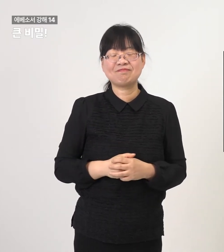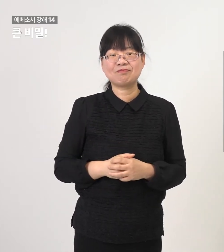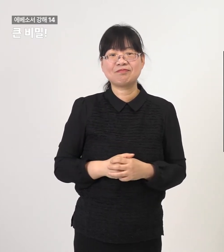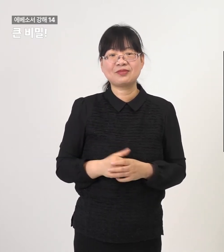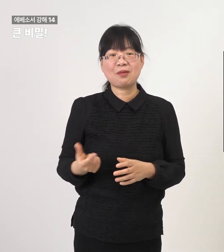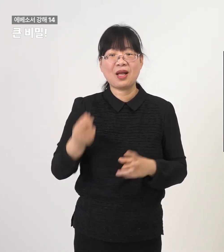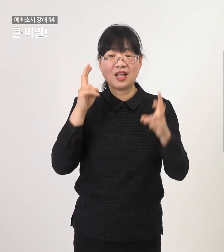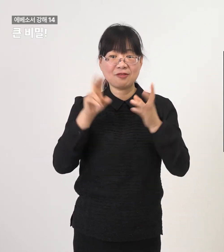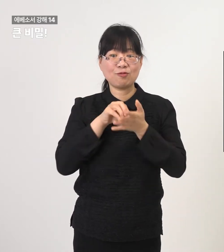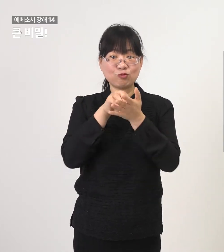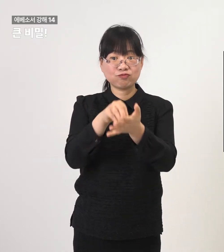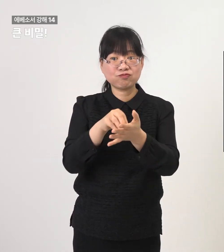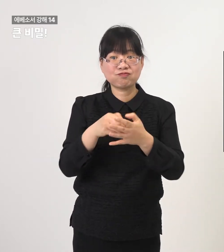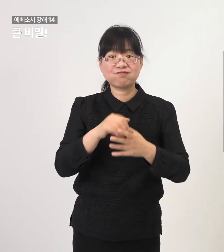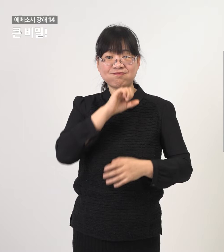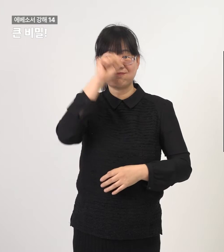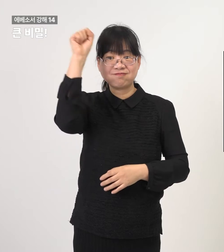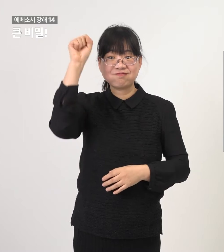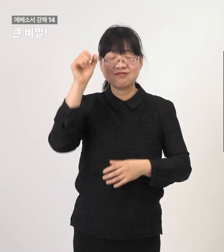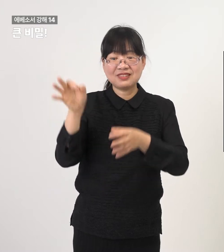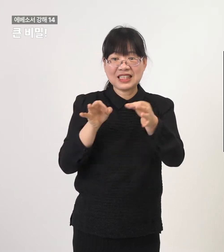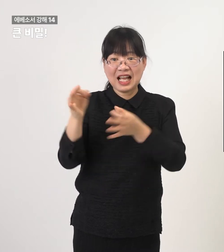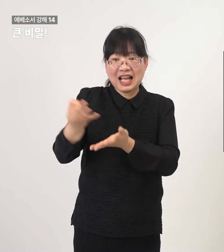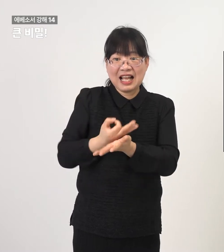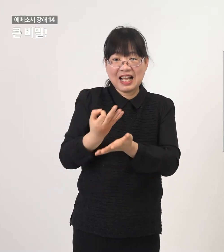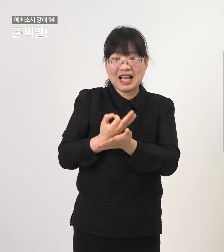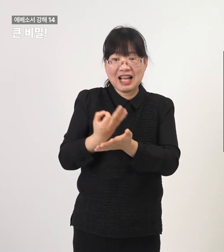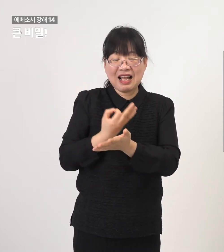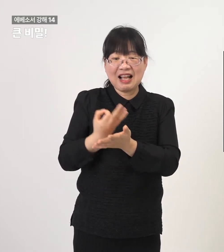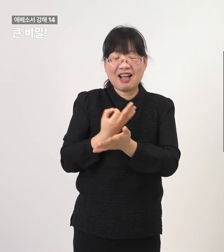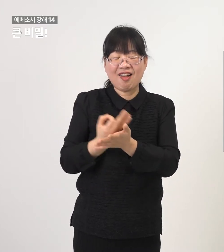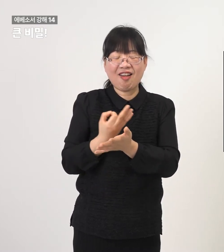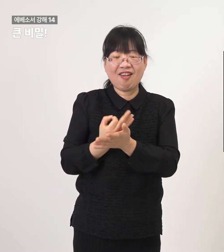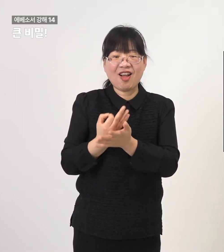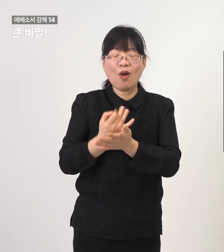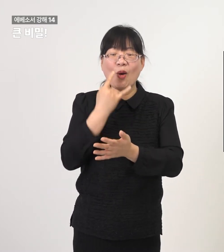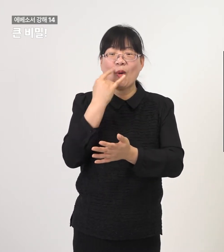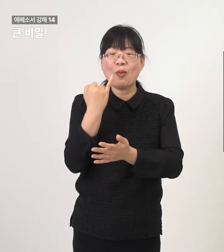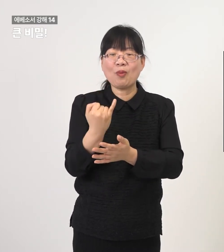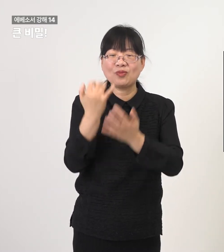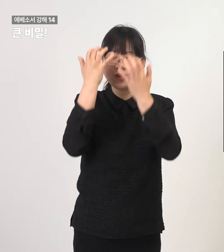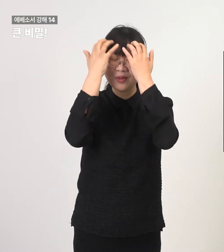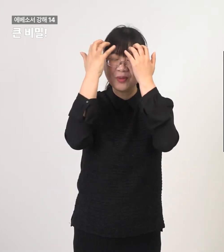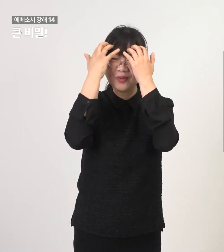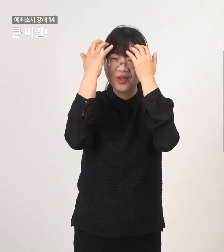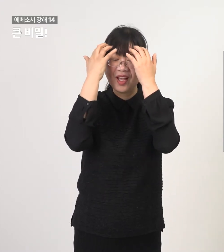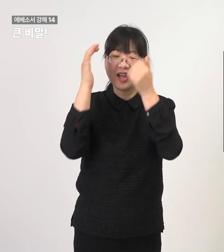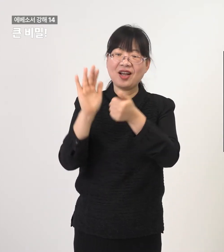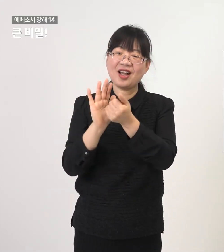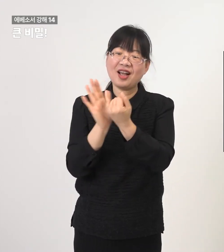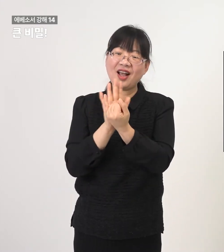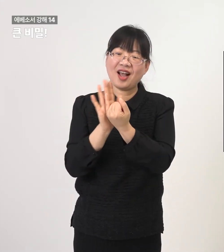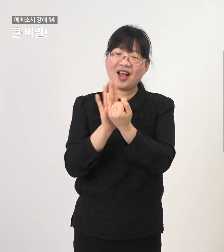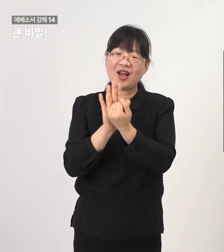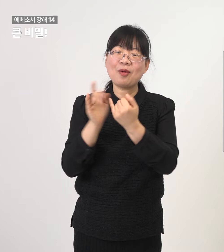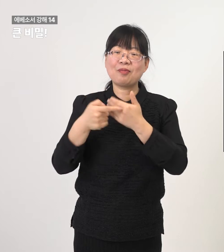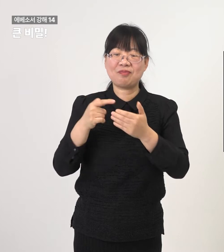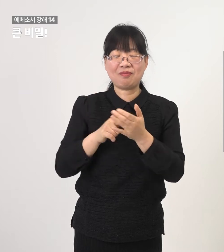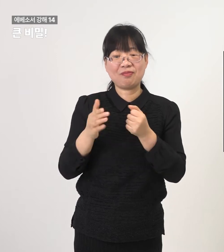빨리 취직해서 장사해서 돈 벌어가지고 어머니 고생 덜어드려야지 이런